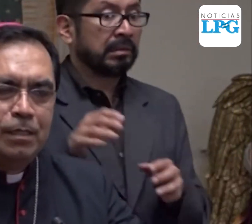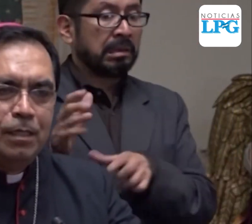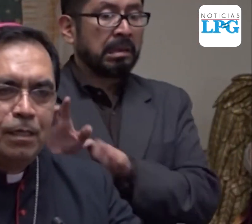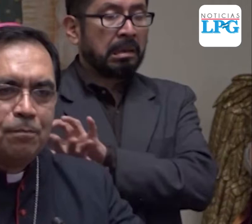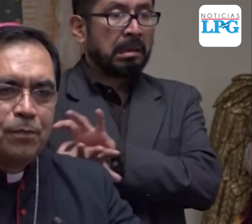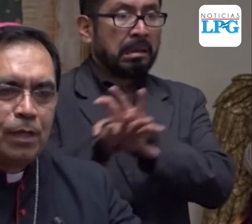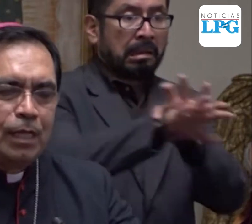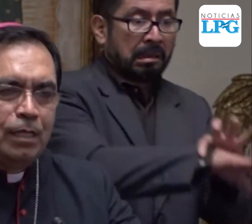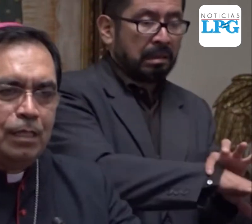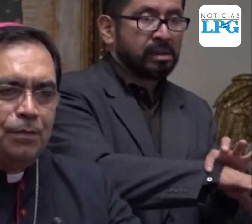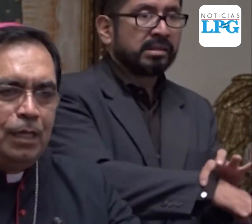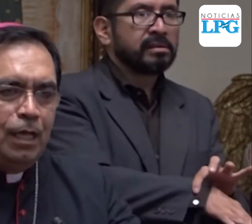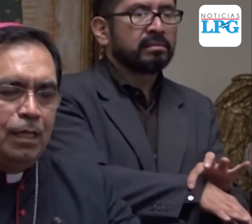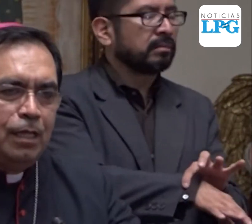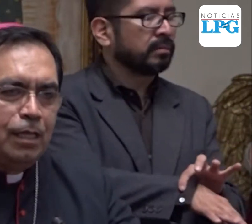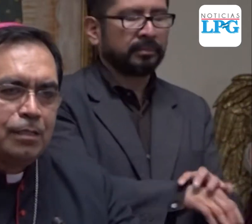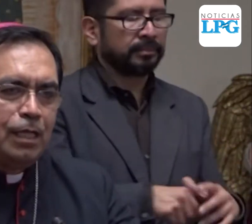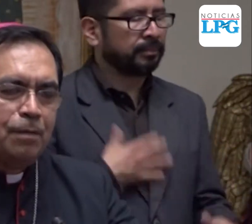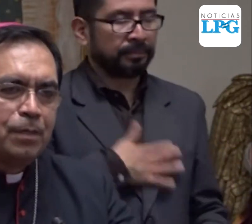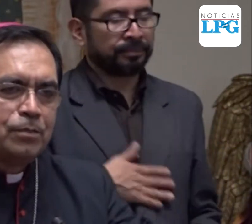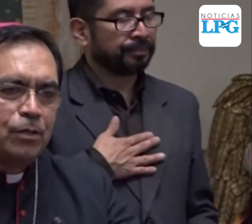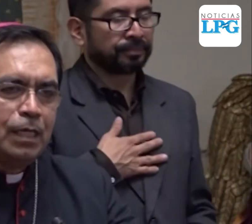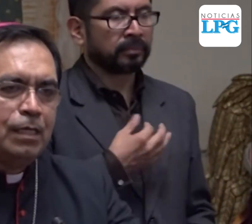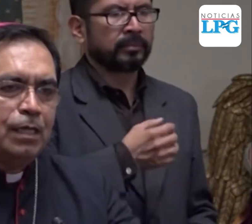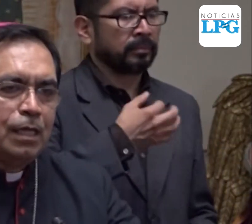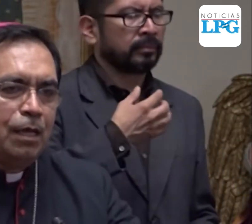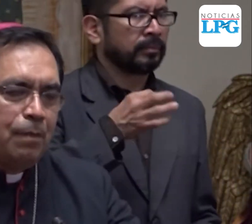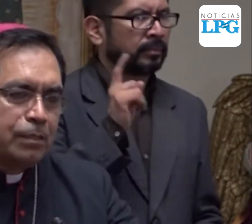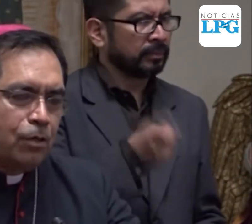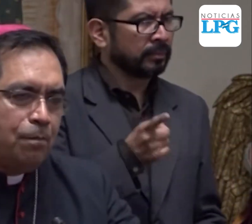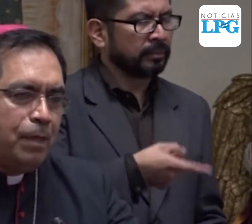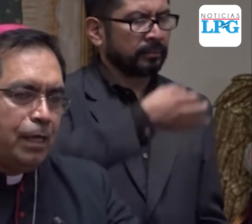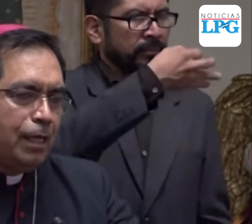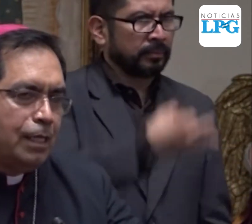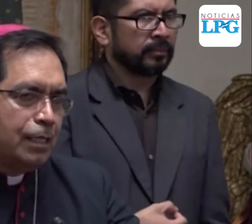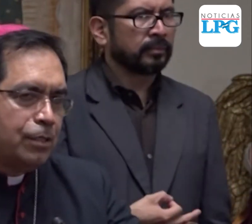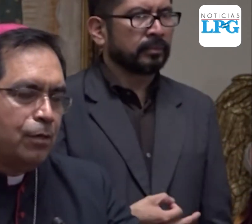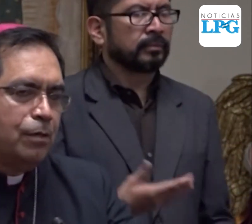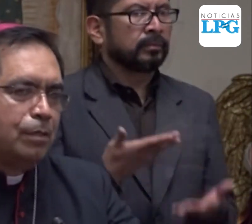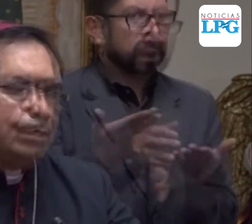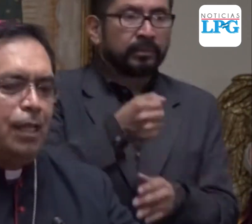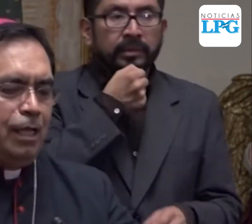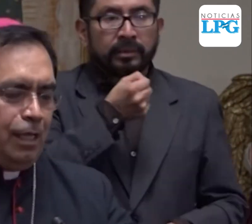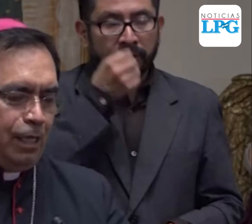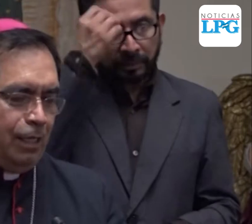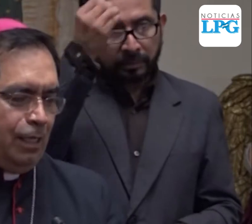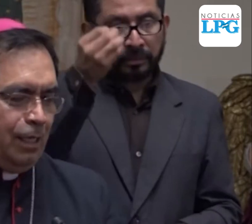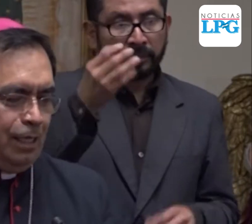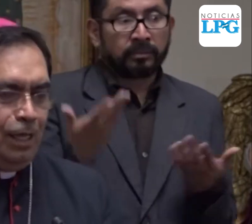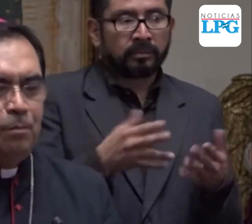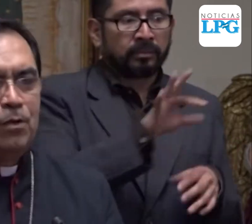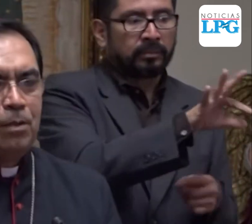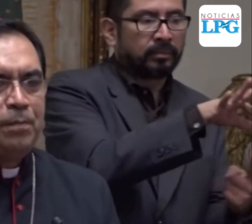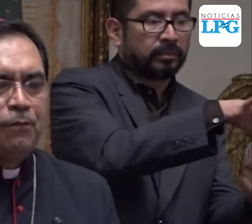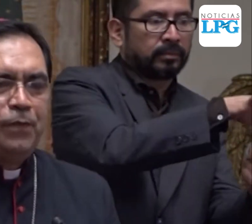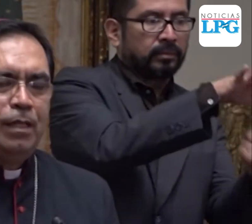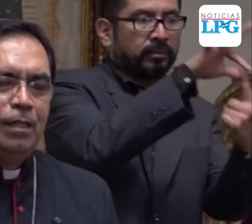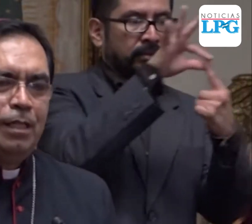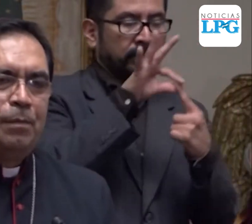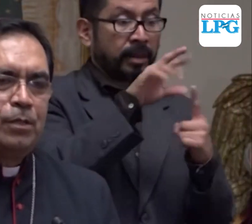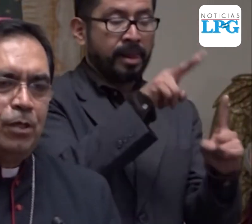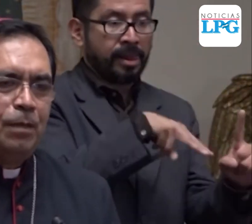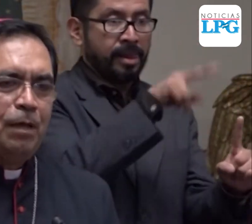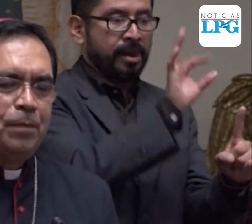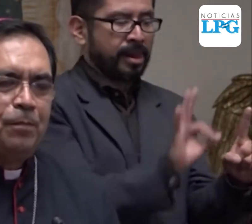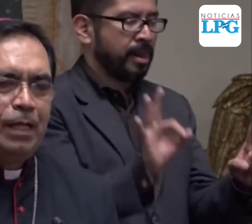lástima, porque debería elegirse a la persona que más convenga a la nación. Elegir el mejor perfil,